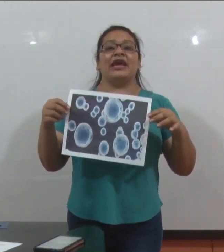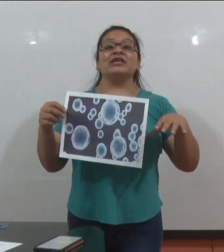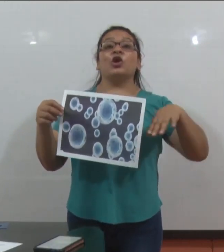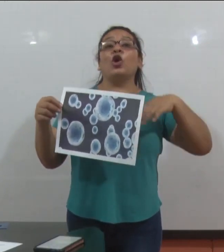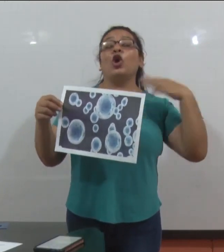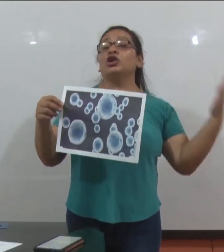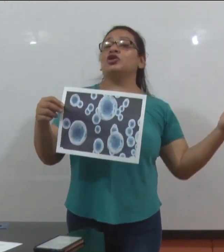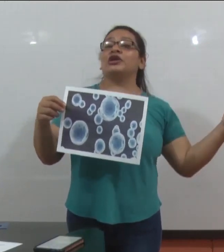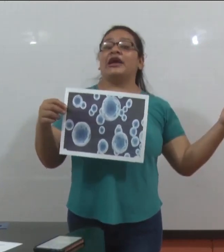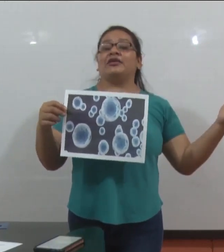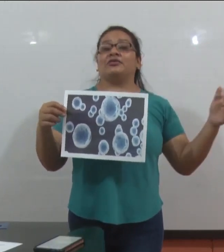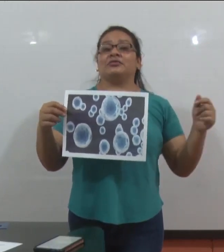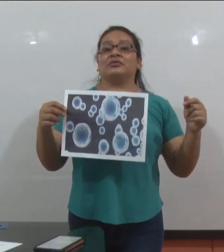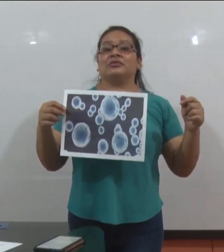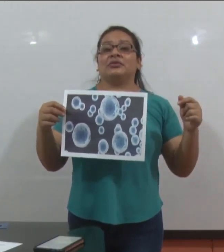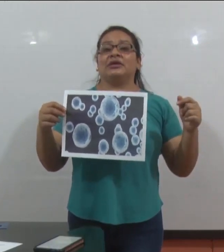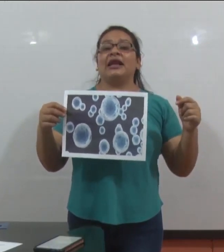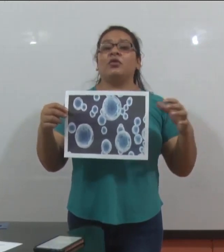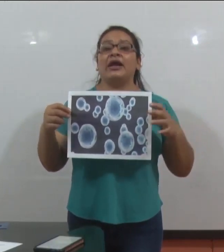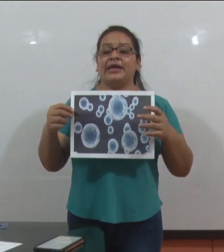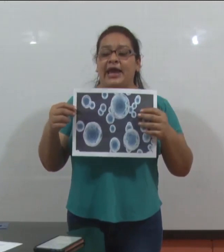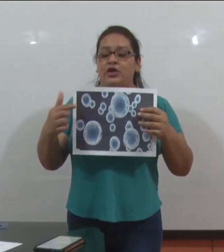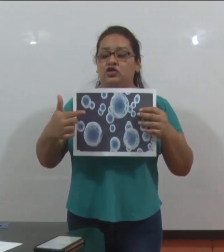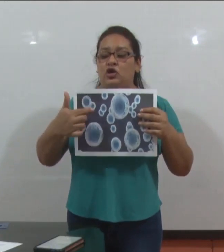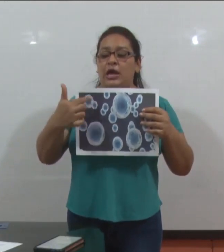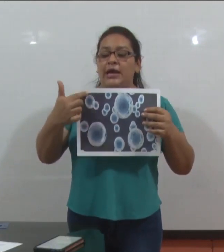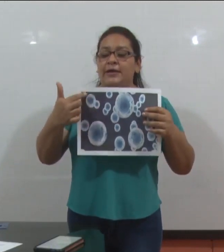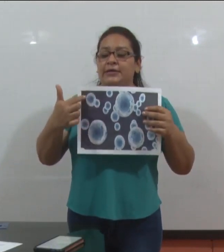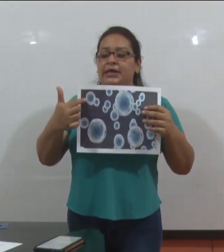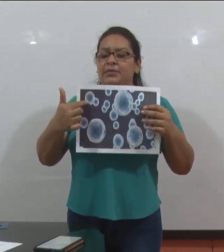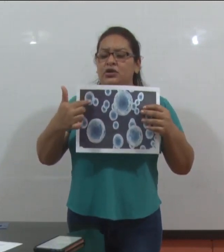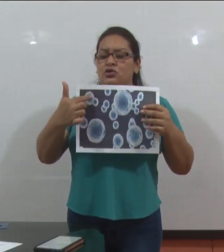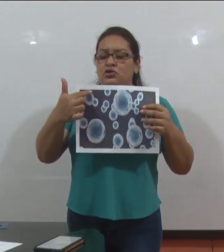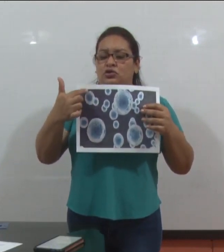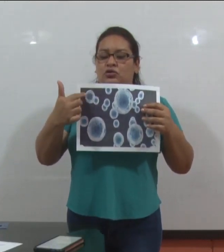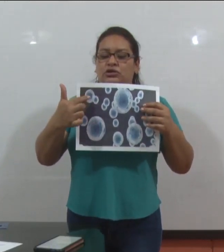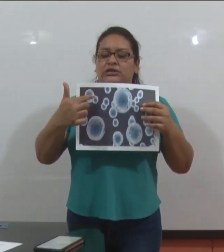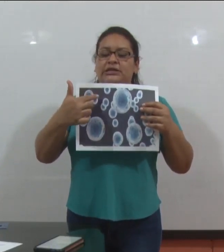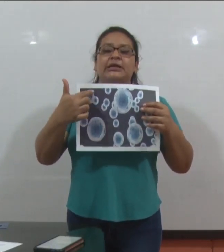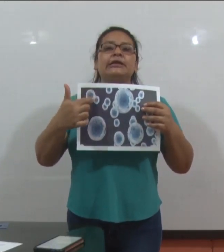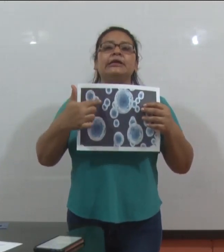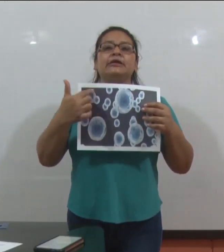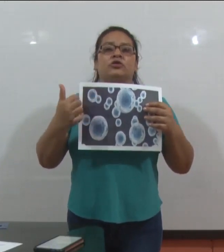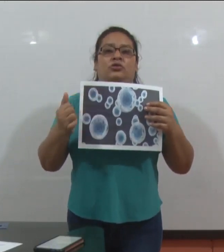es otro reino, que al igual que ellos son diminuto, chiquitito,